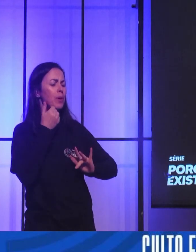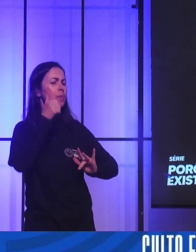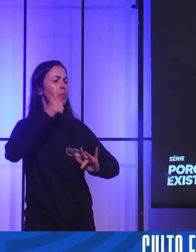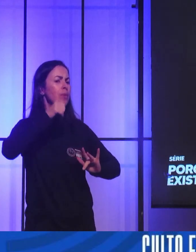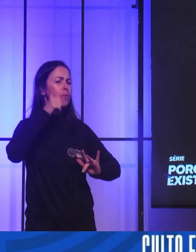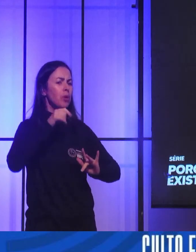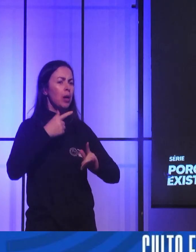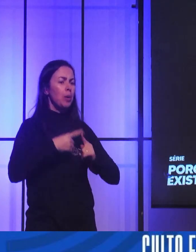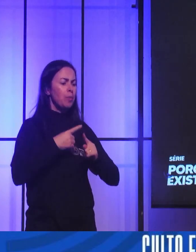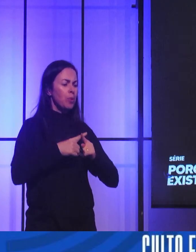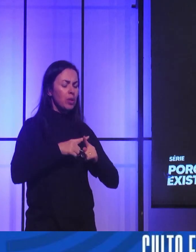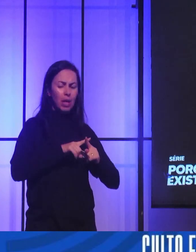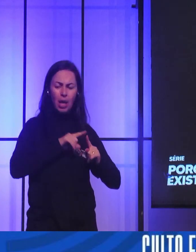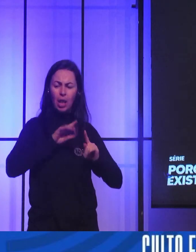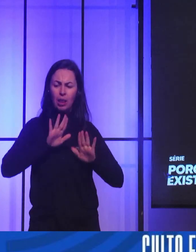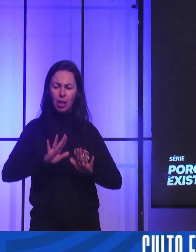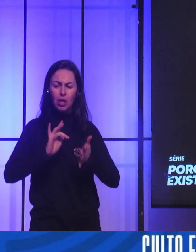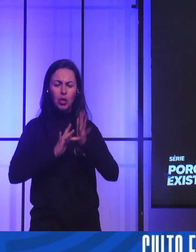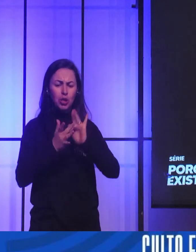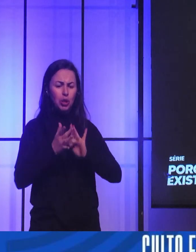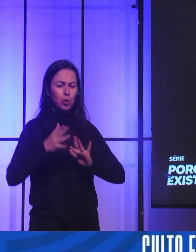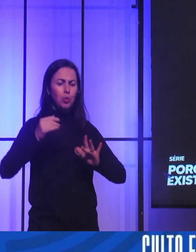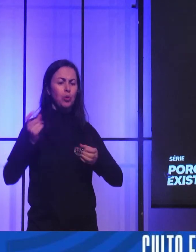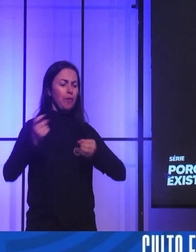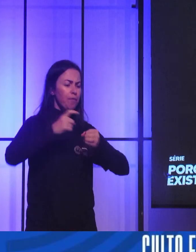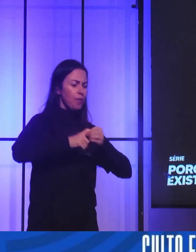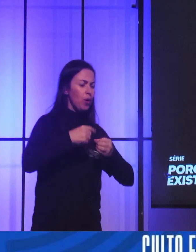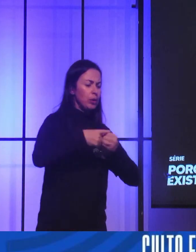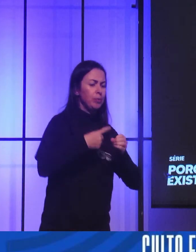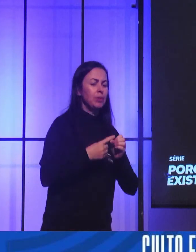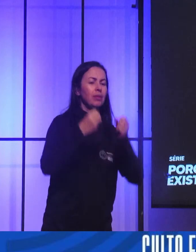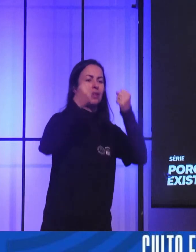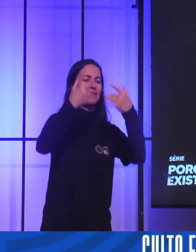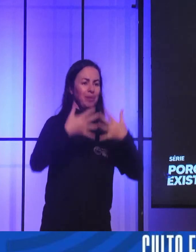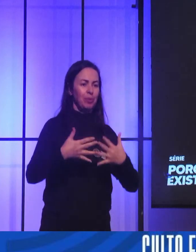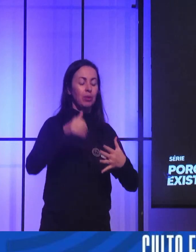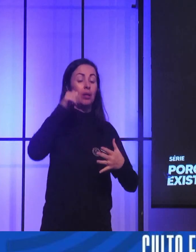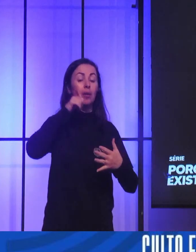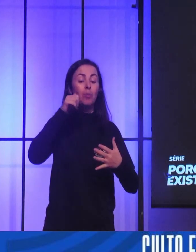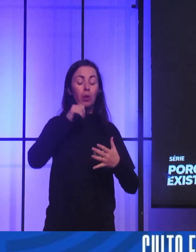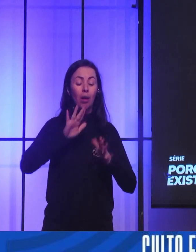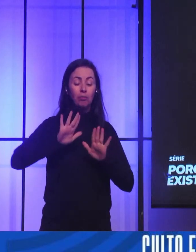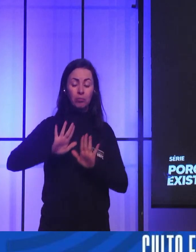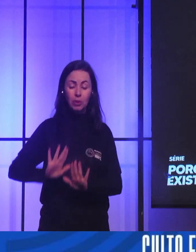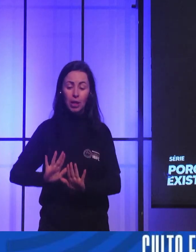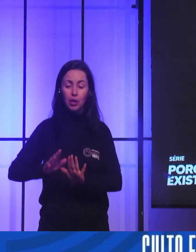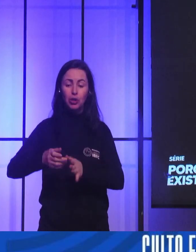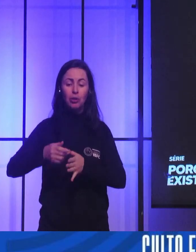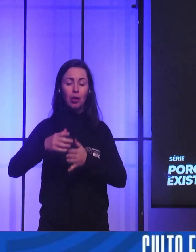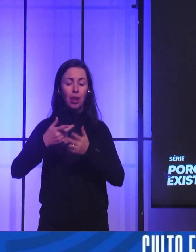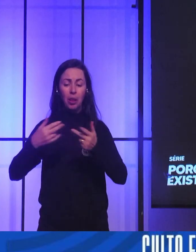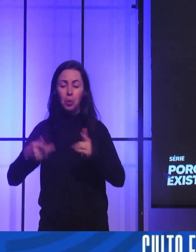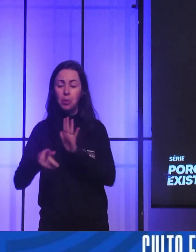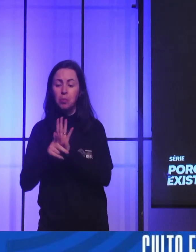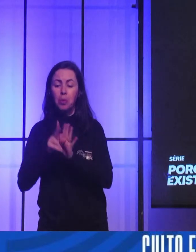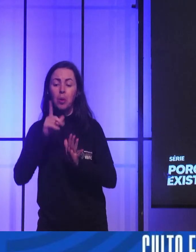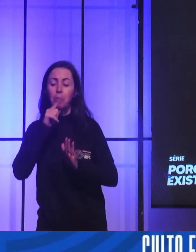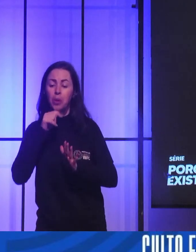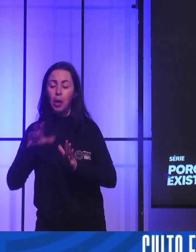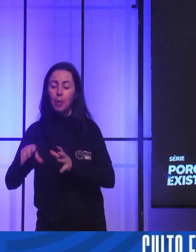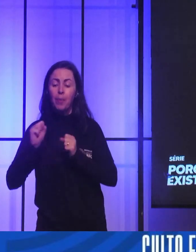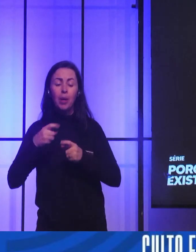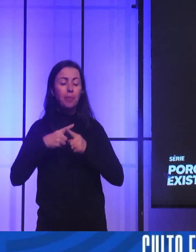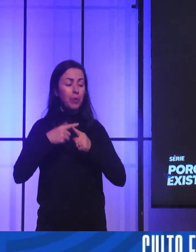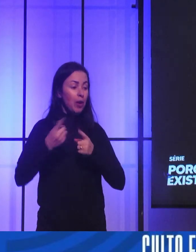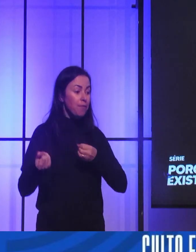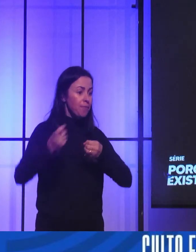deixa o cântaro e volta à cidade e ela diz assim. Então a mulher, deixando o seu cântaro, voltou à cidade e disse ao povo: